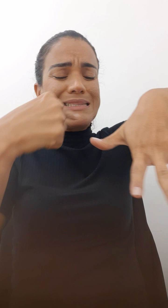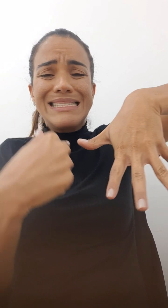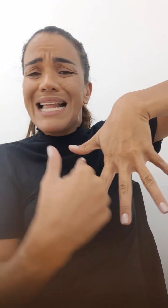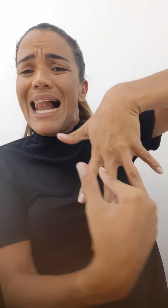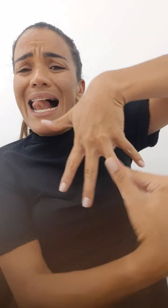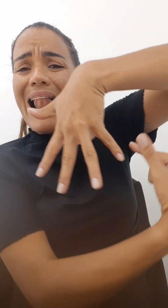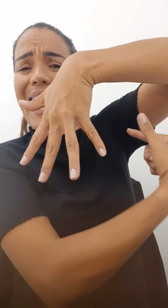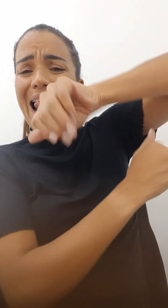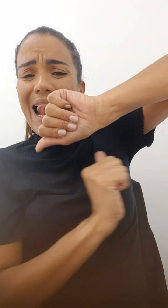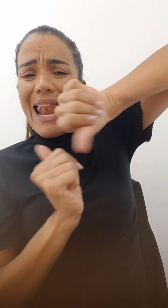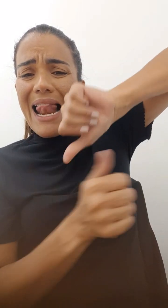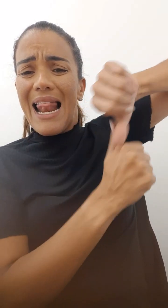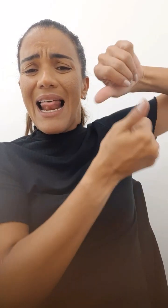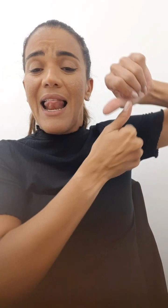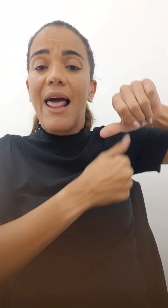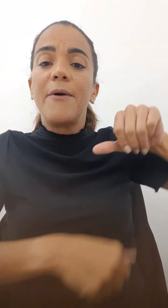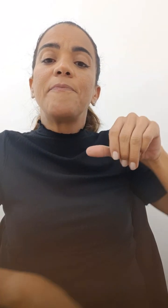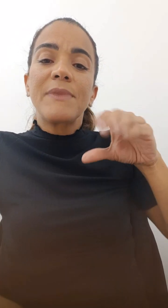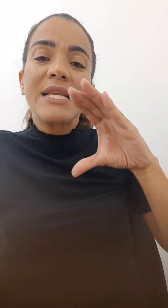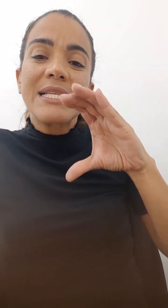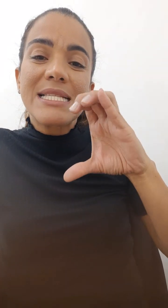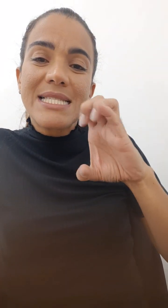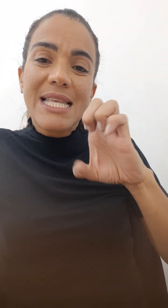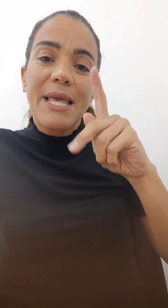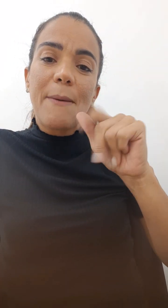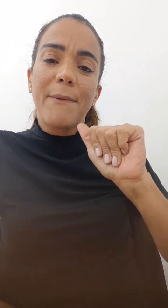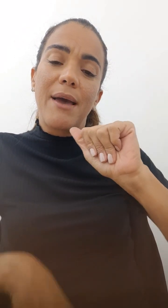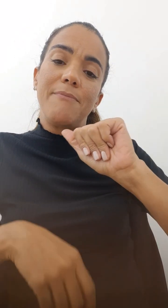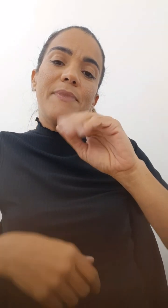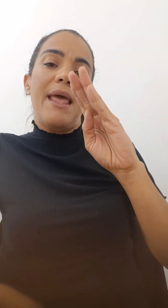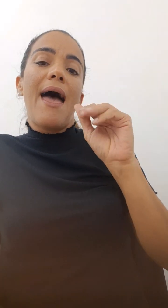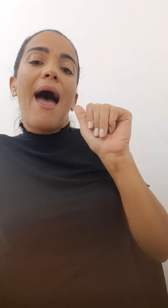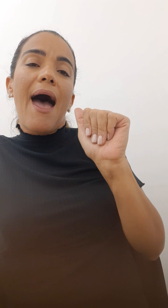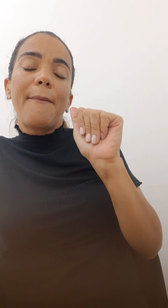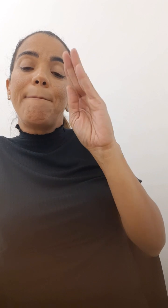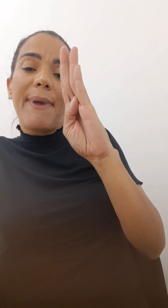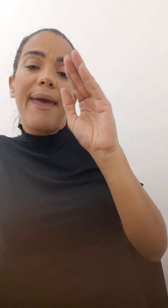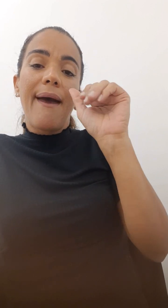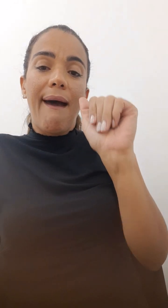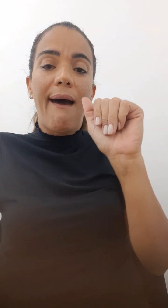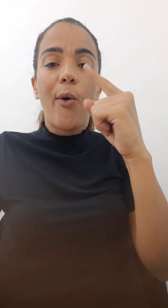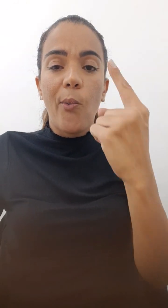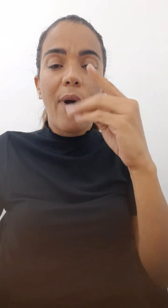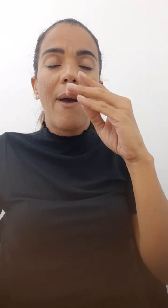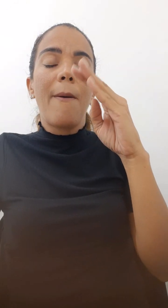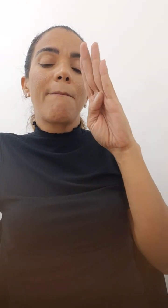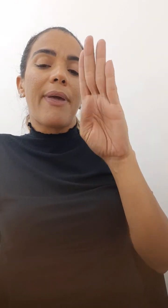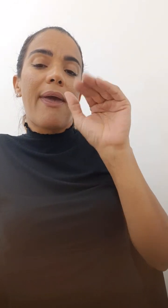as variantes. Essas cepas, por exemplo, a BA1, BA4,